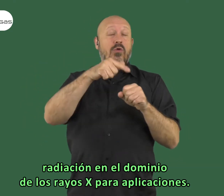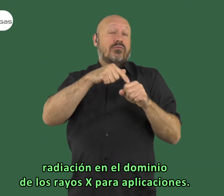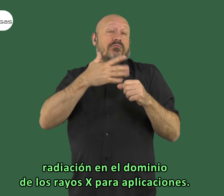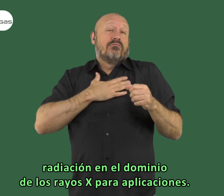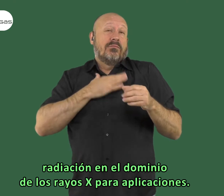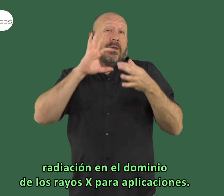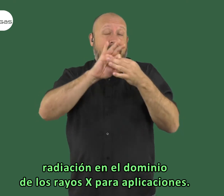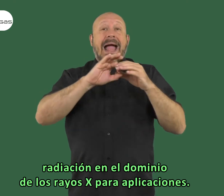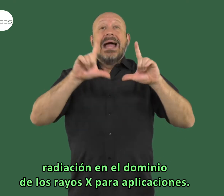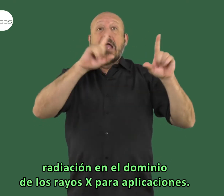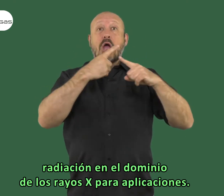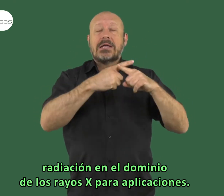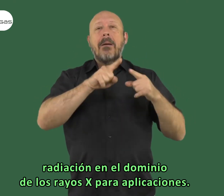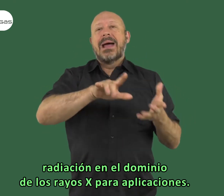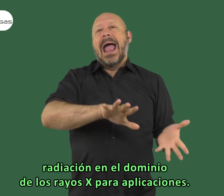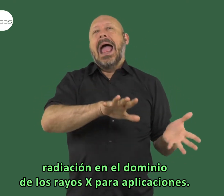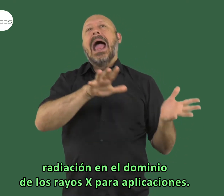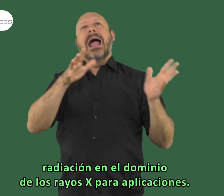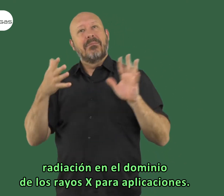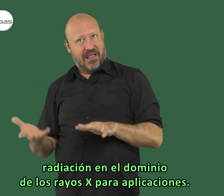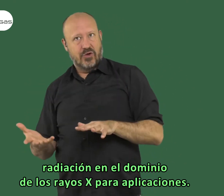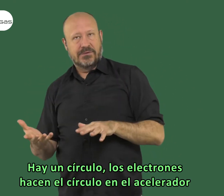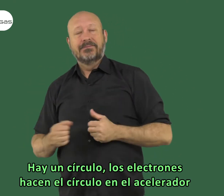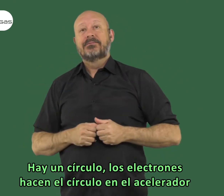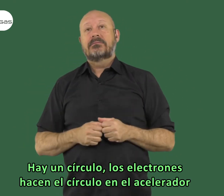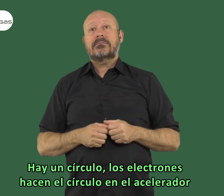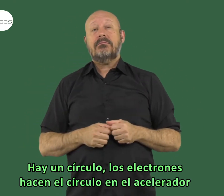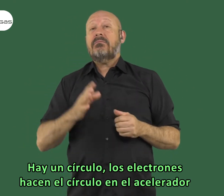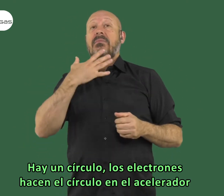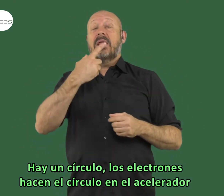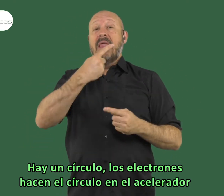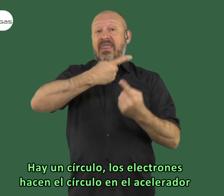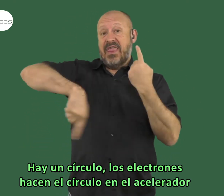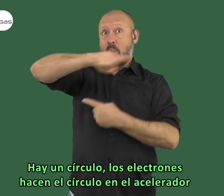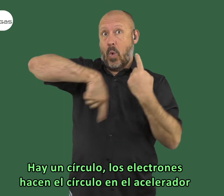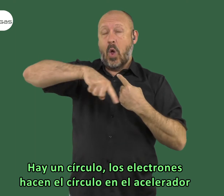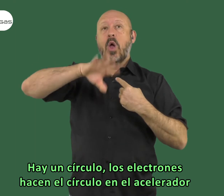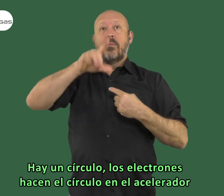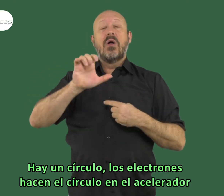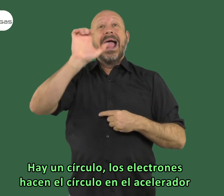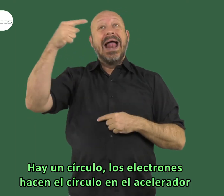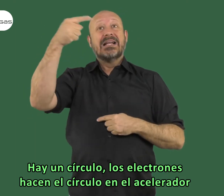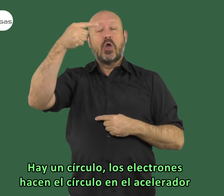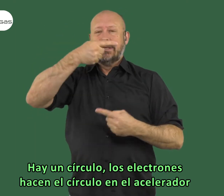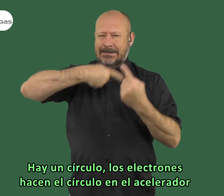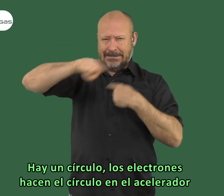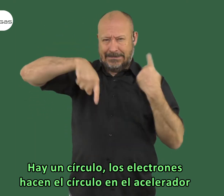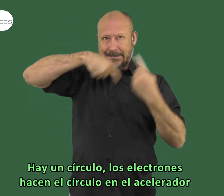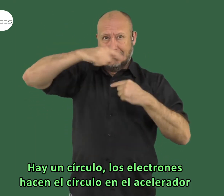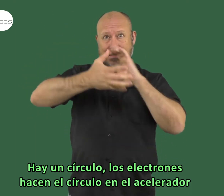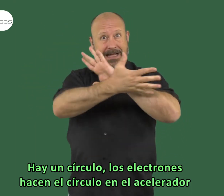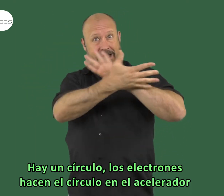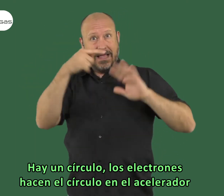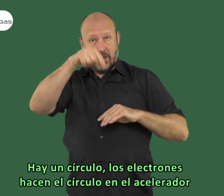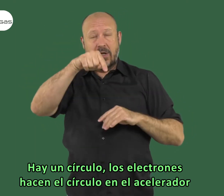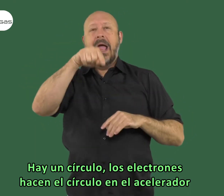radiación en el dominio de rayos X para aplicaciones. Entonces hay un círculo, los electrones hacen el círculo